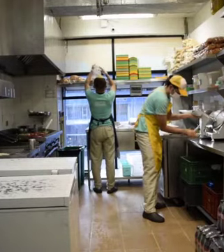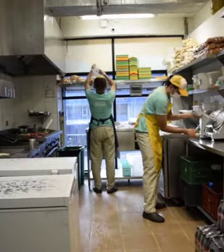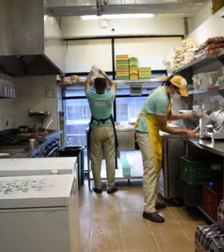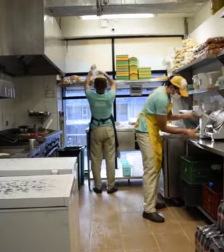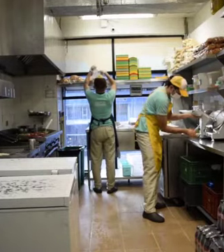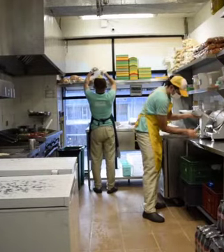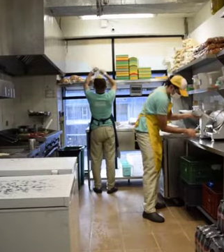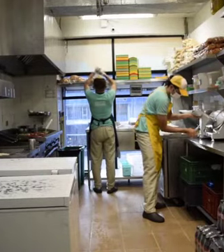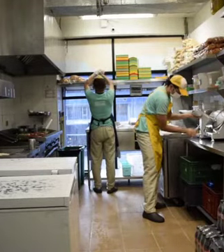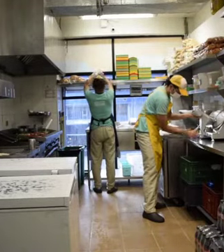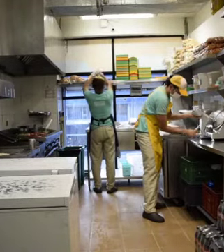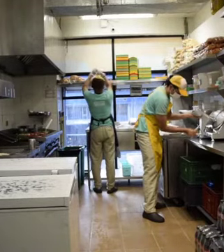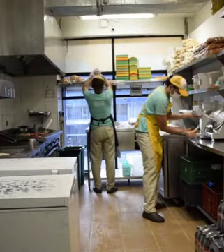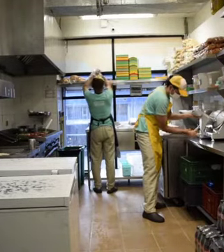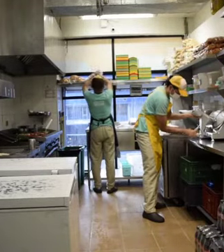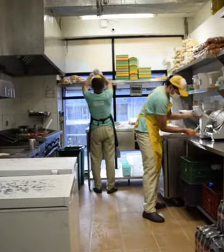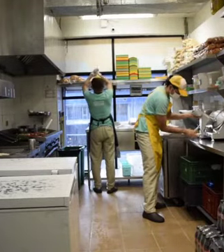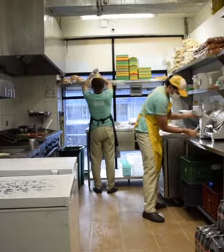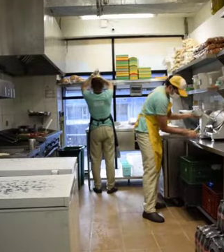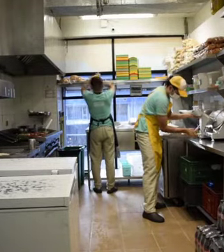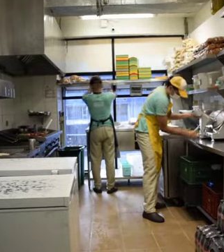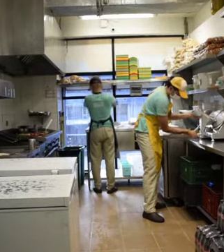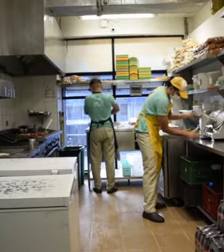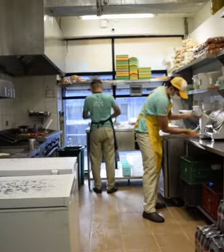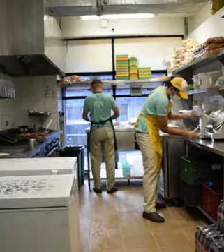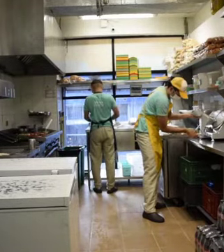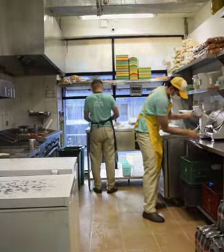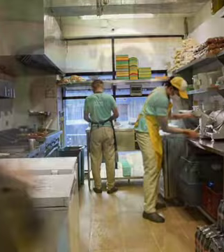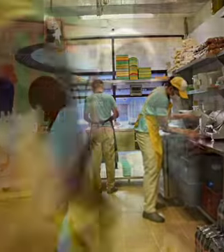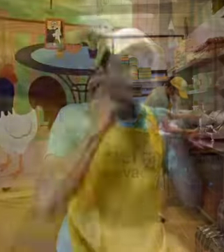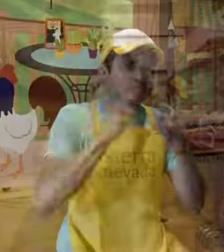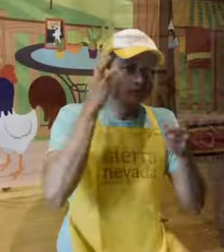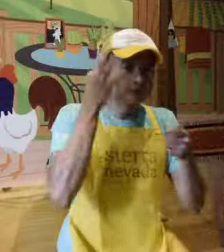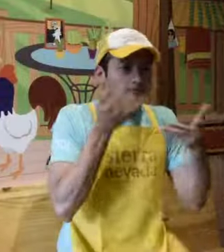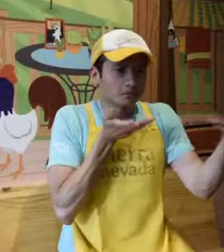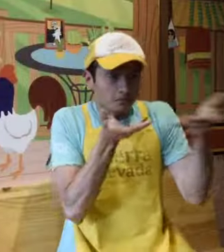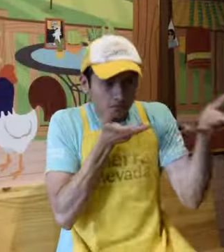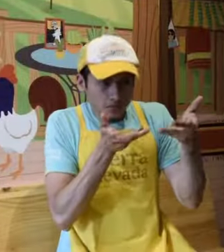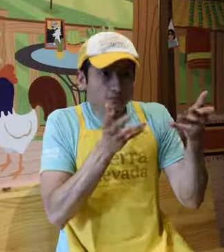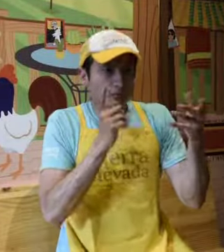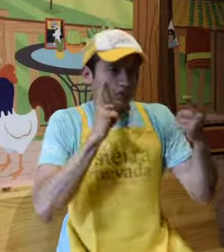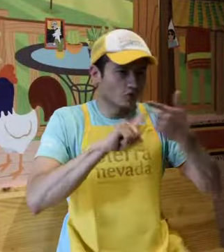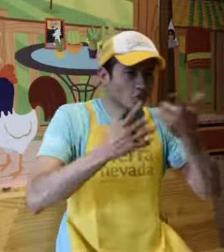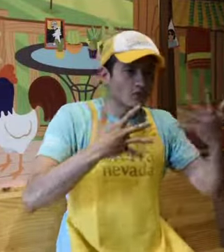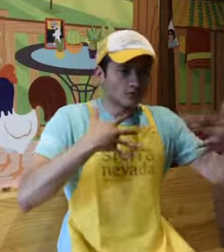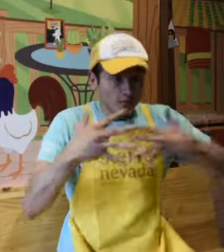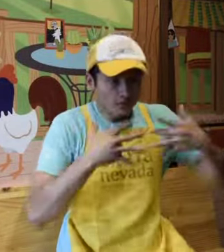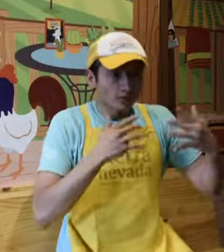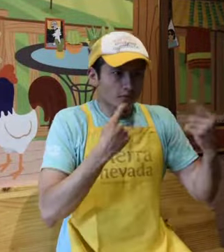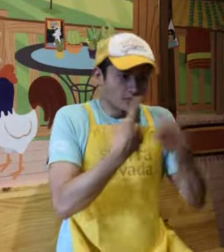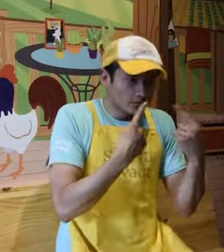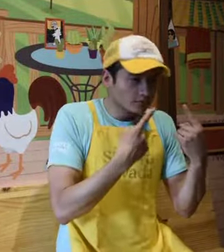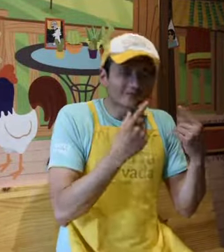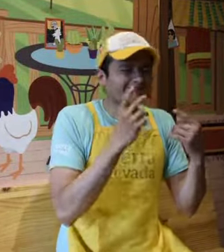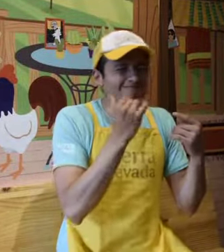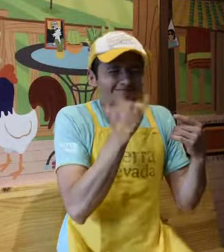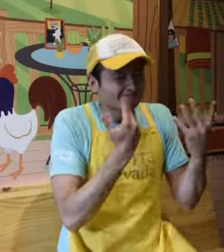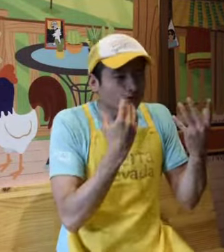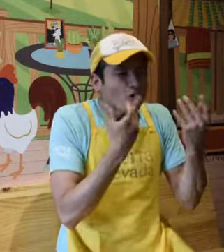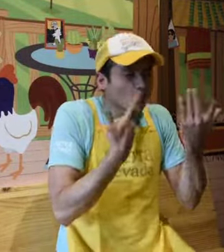Mi experiencia en Sierra Nevada, ¿cómo ha sido? Bueno, pues estuve compartiendo con mis compañeros,